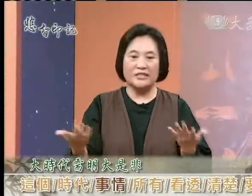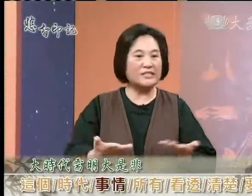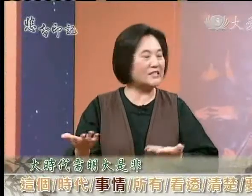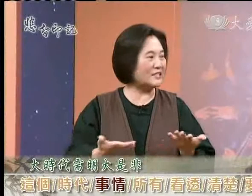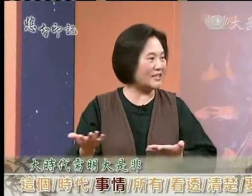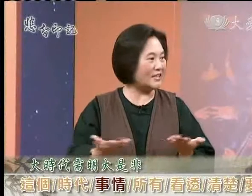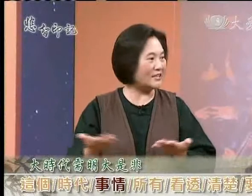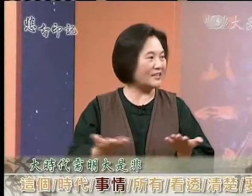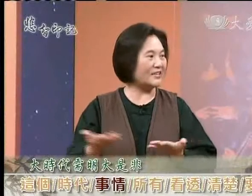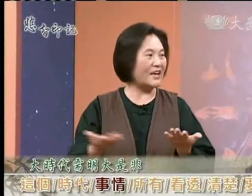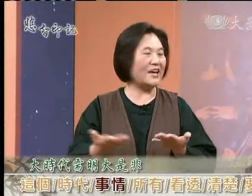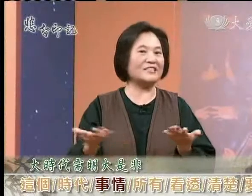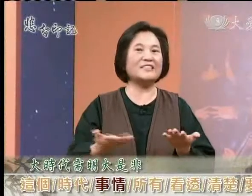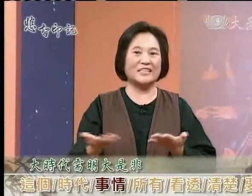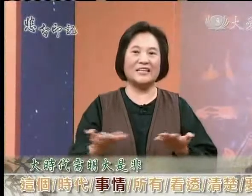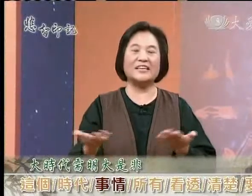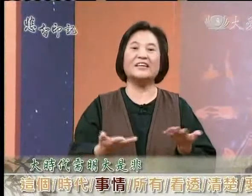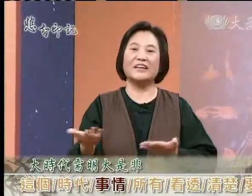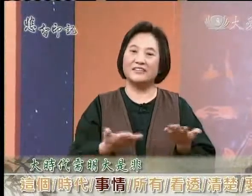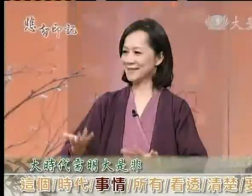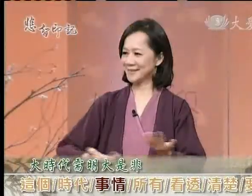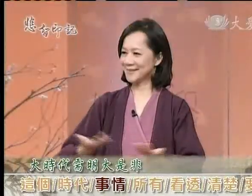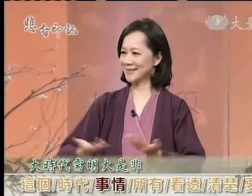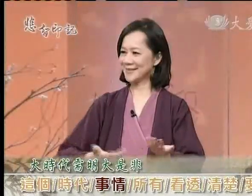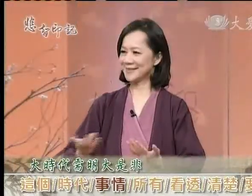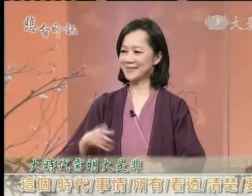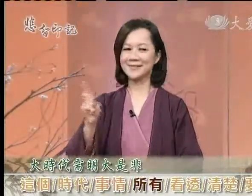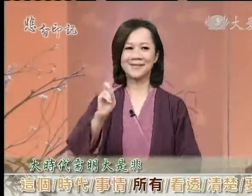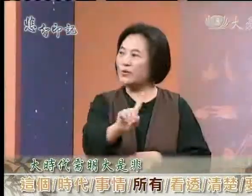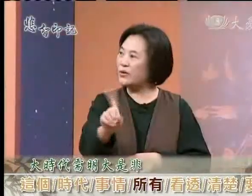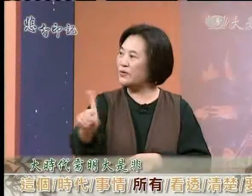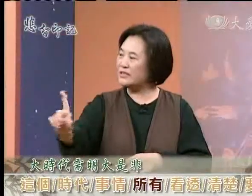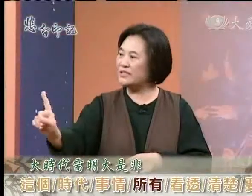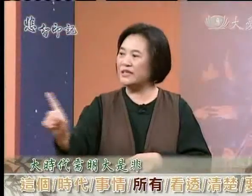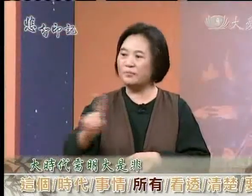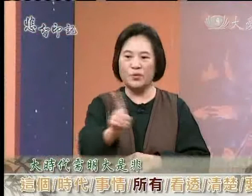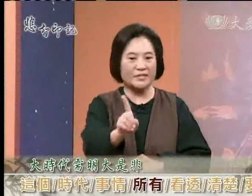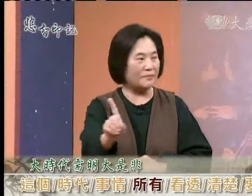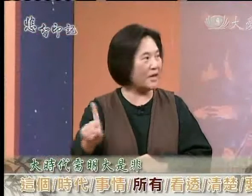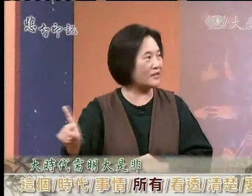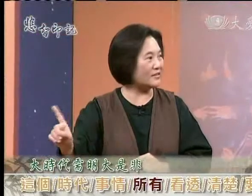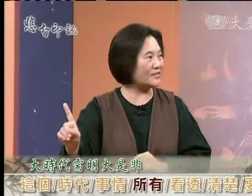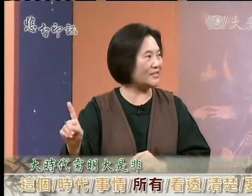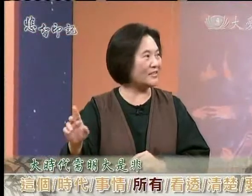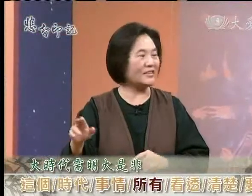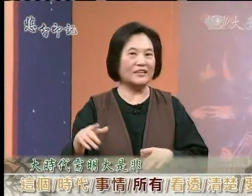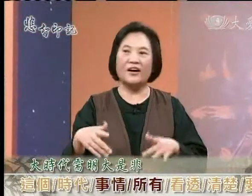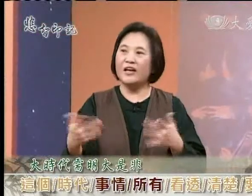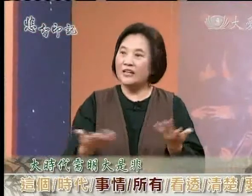个是事情。 事情。 哎，事情，好，事情，这个是所有的事情，不管什么样的事情。好，有